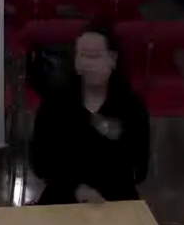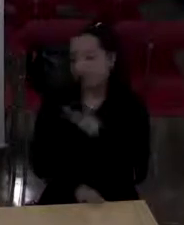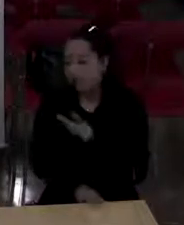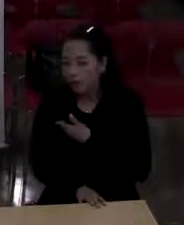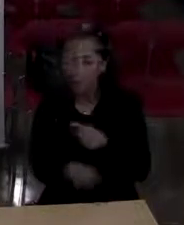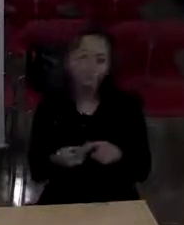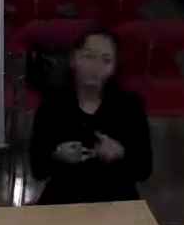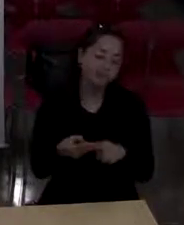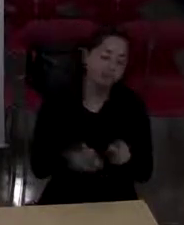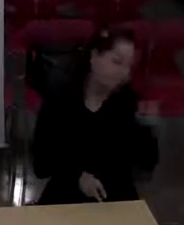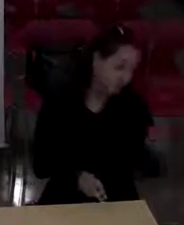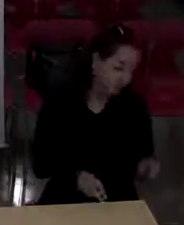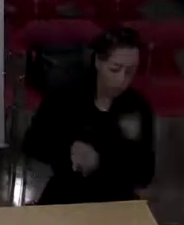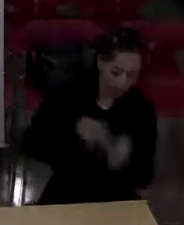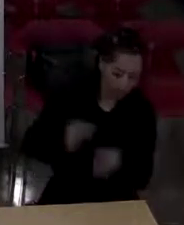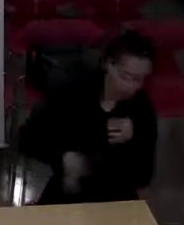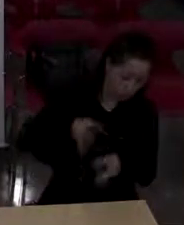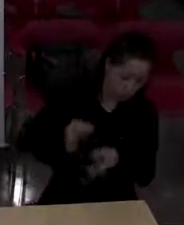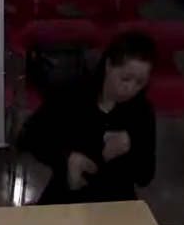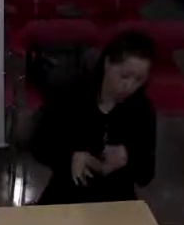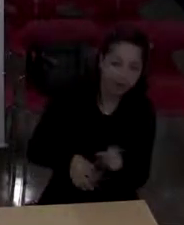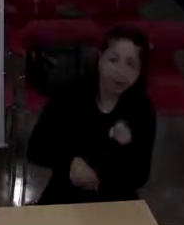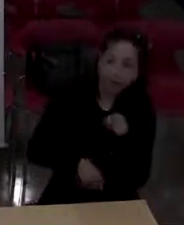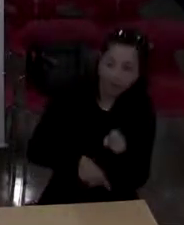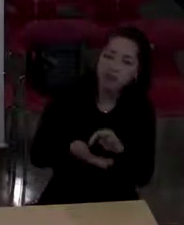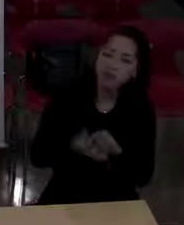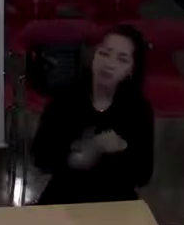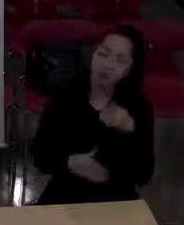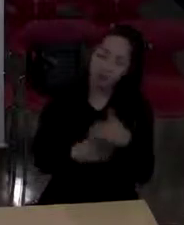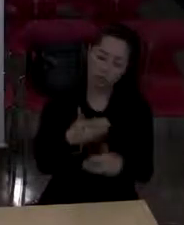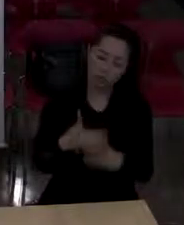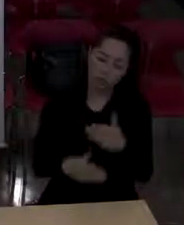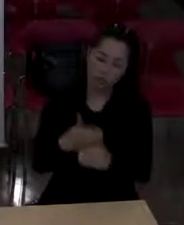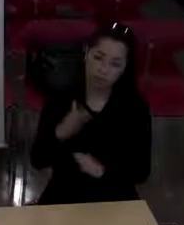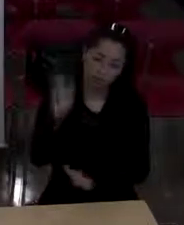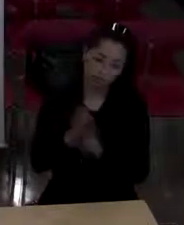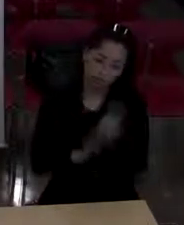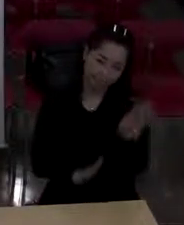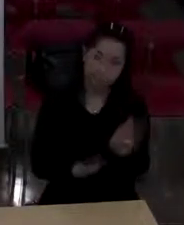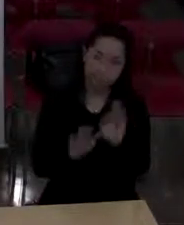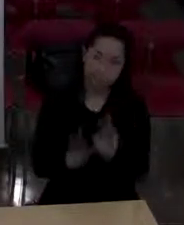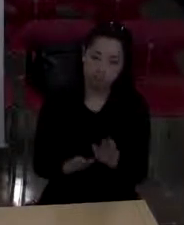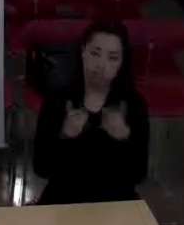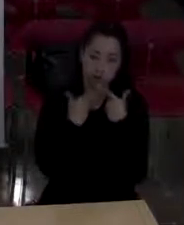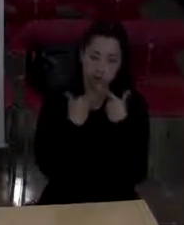y lingüístico, que ya lo hemos visto pues a través de los videos que hemos presentado.